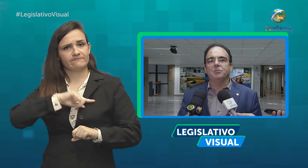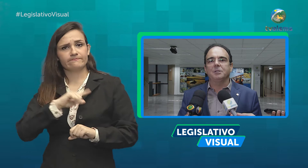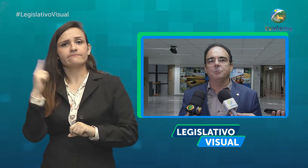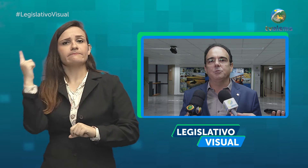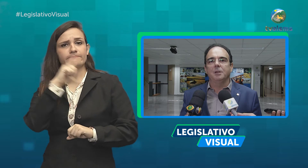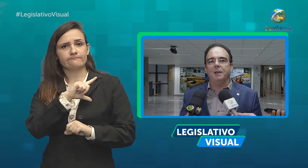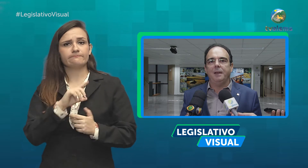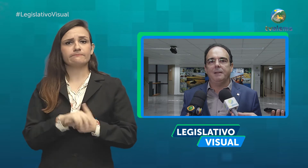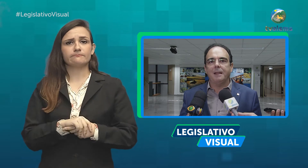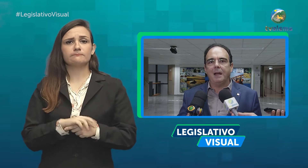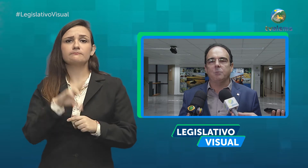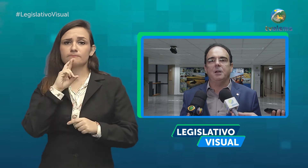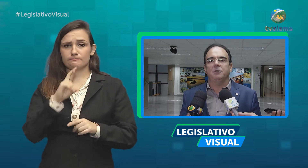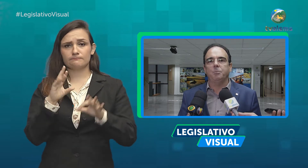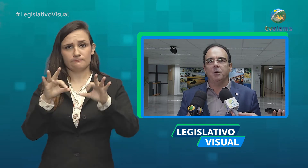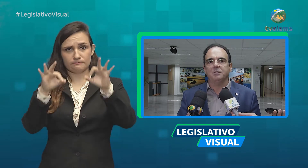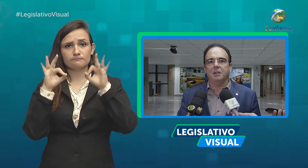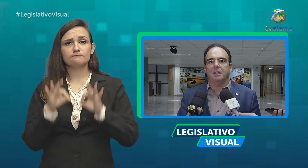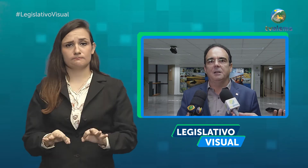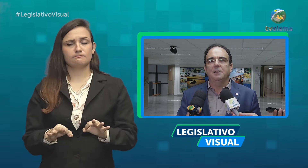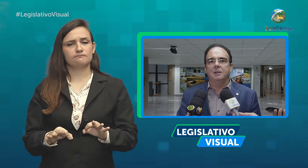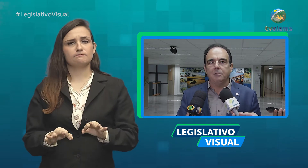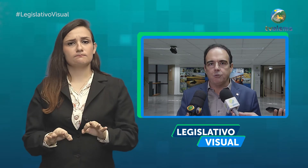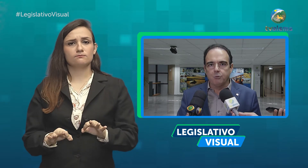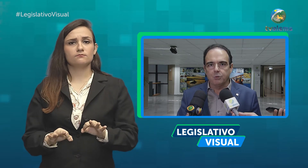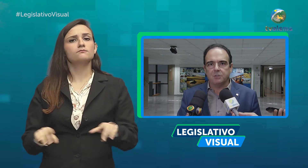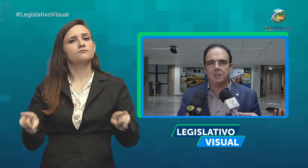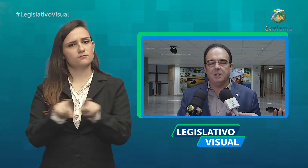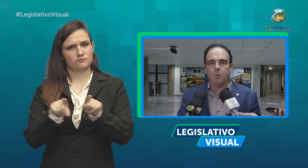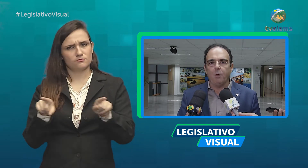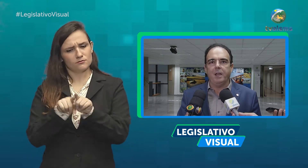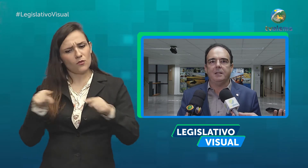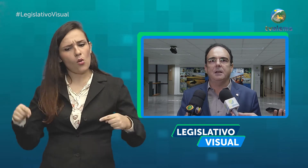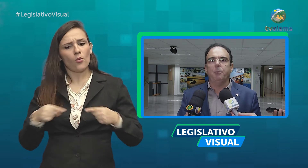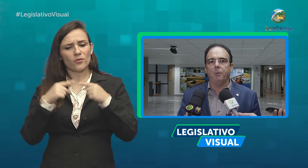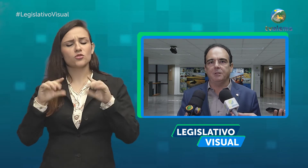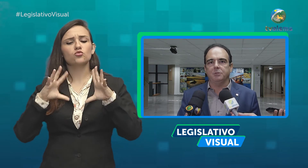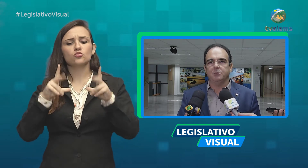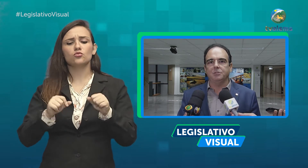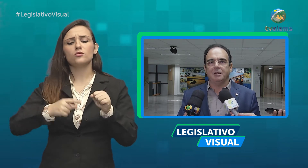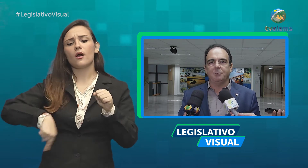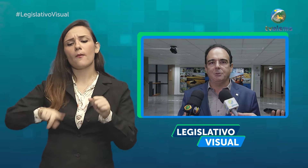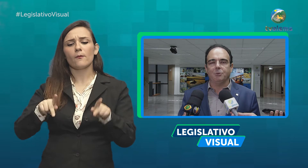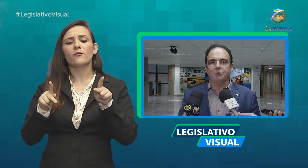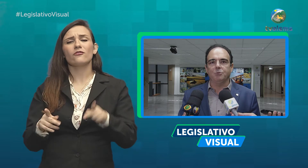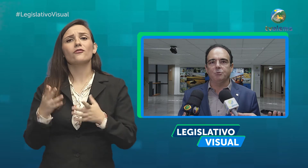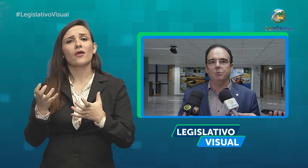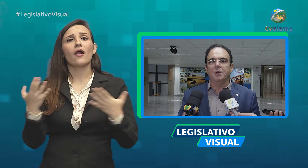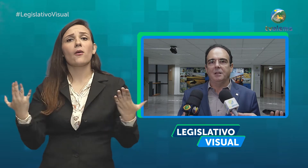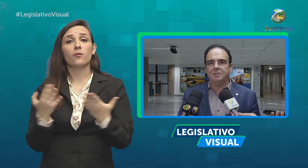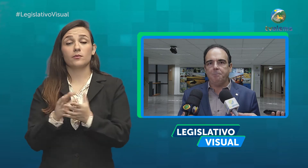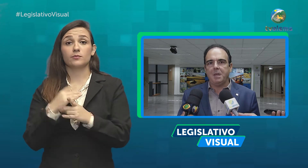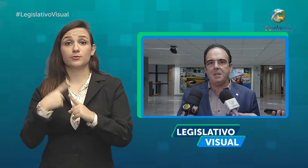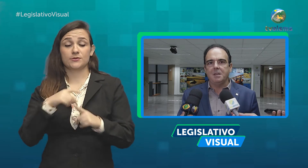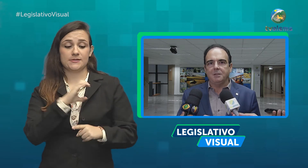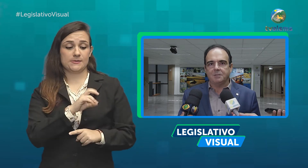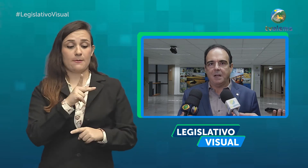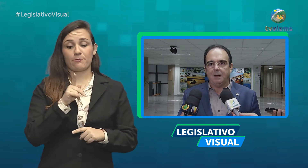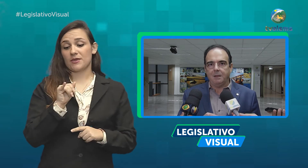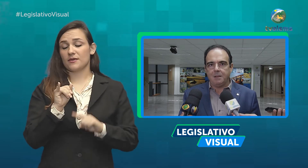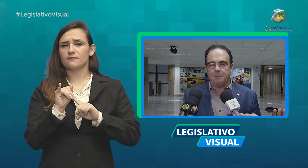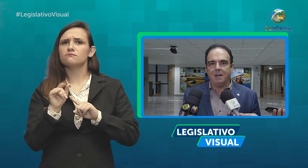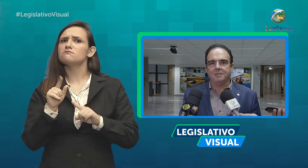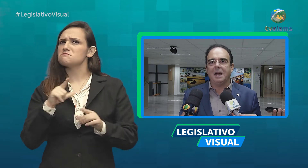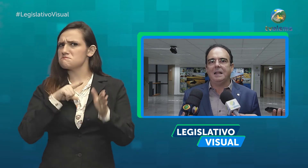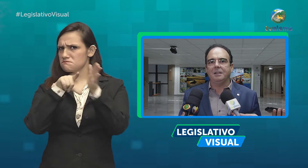nós possamos dar uma resposta justa e correta à população do Estado de Mato Grosso do Sul. A CPI